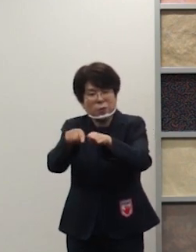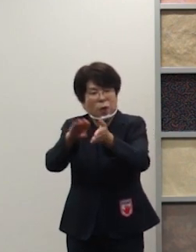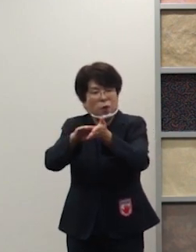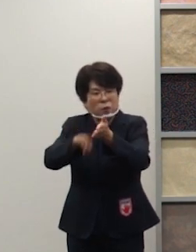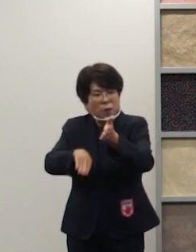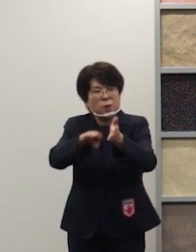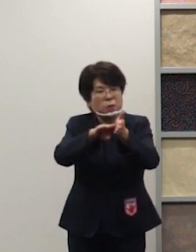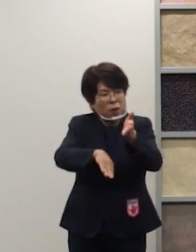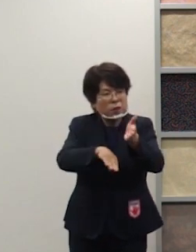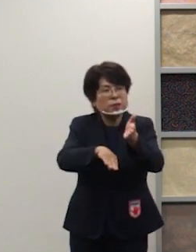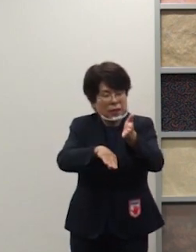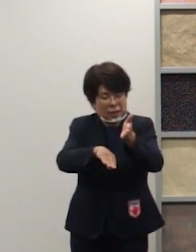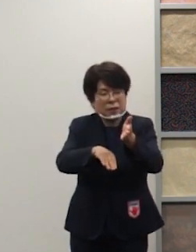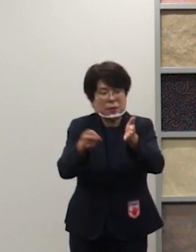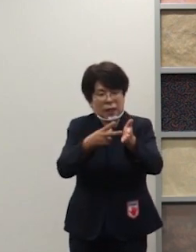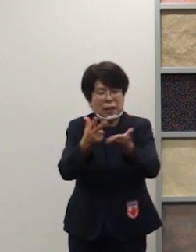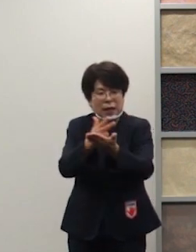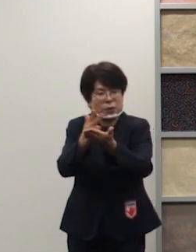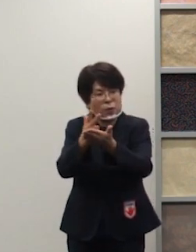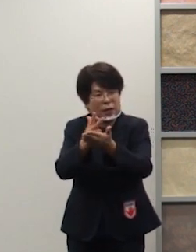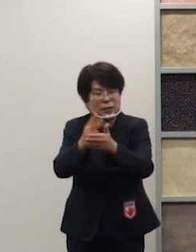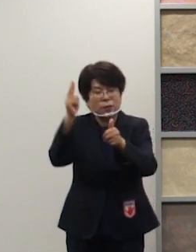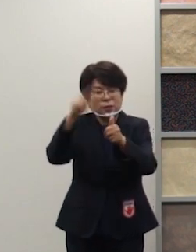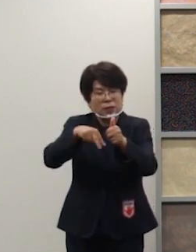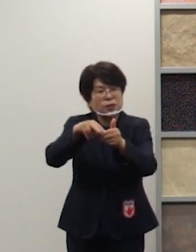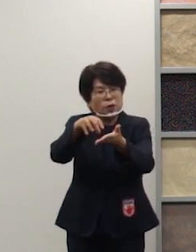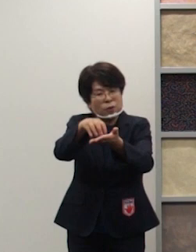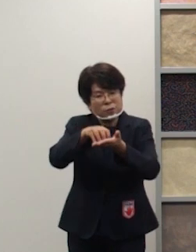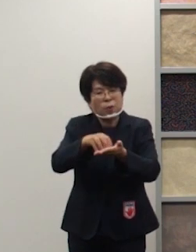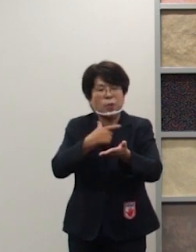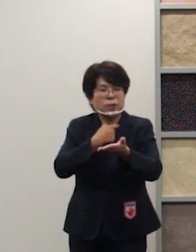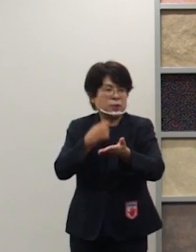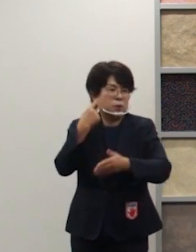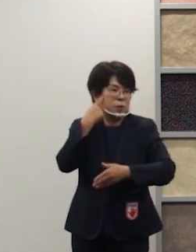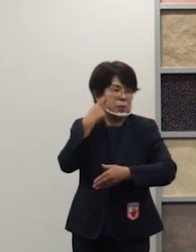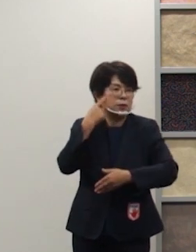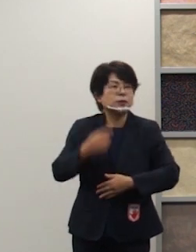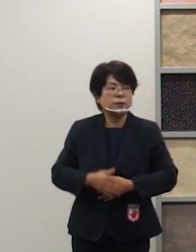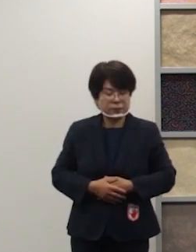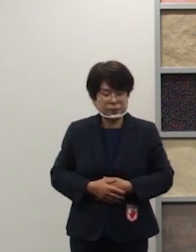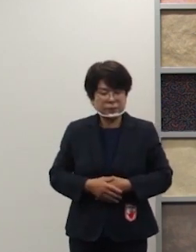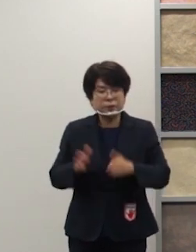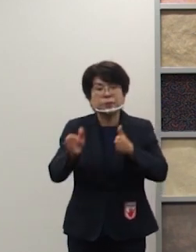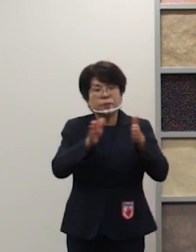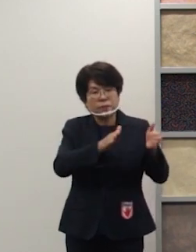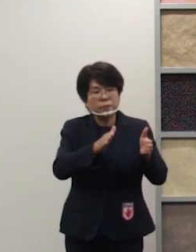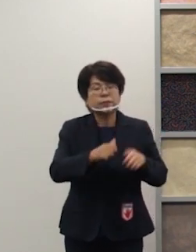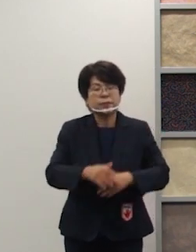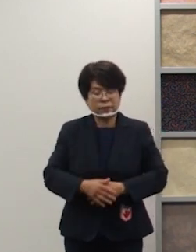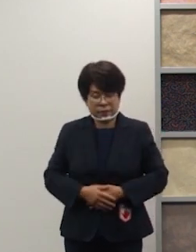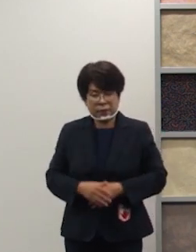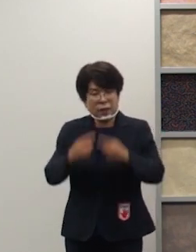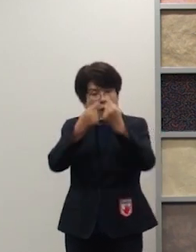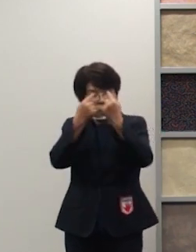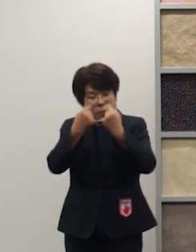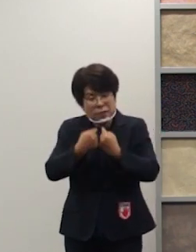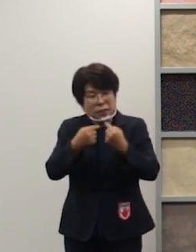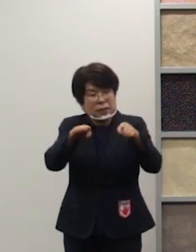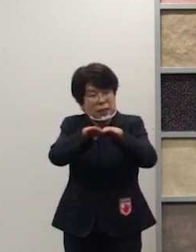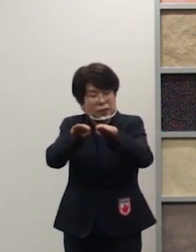認証の取得をしていただきたいと思います。 それでですね、特に個別解除のところなんですけども